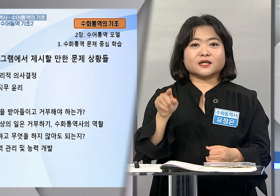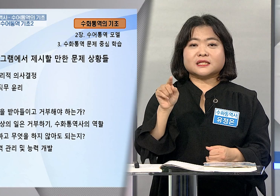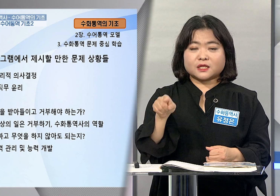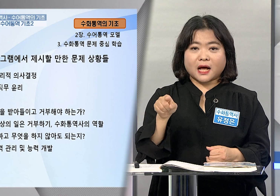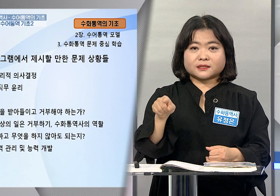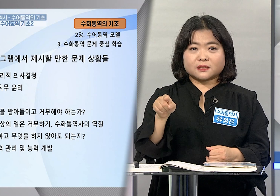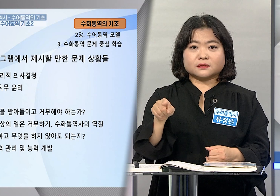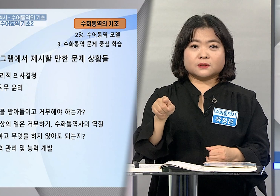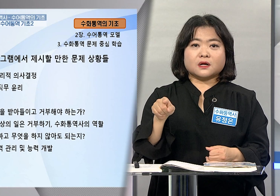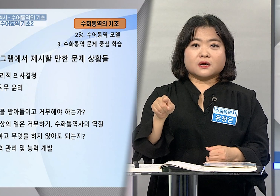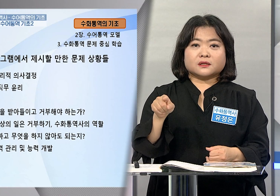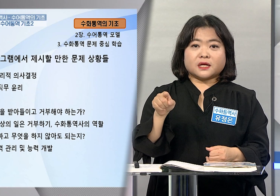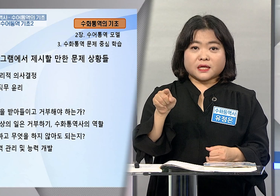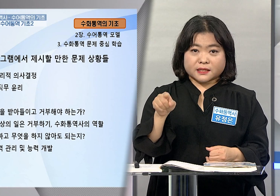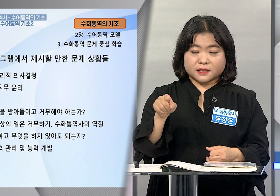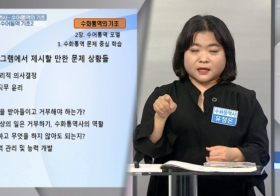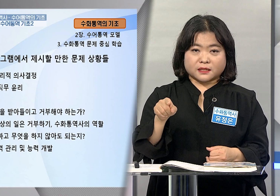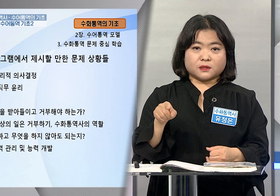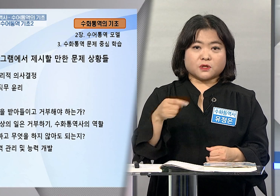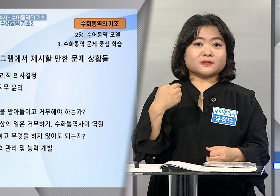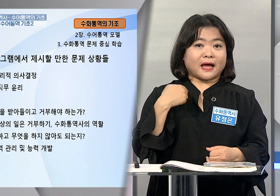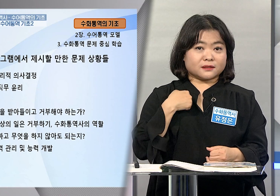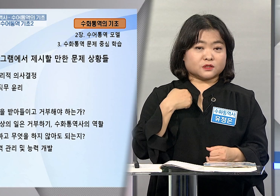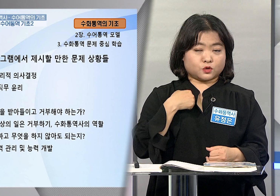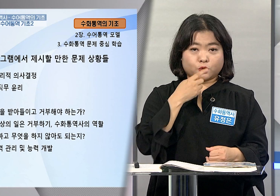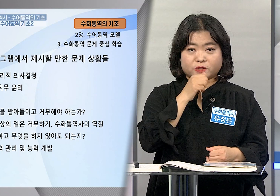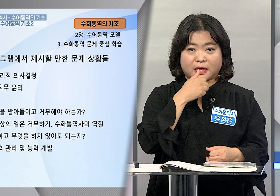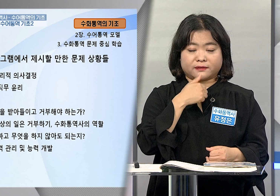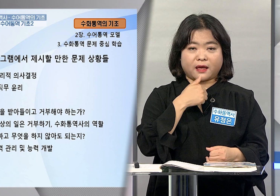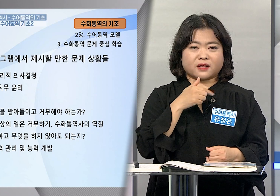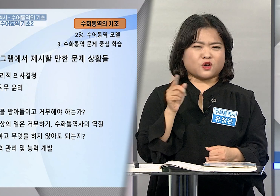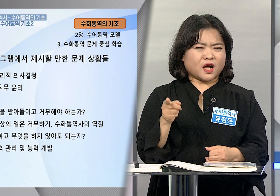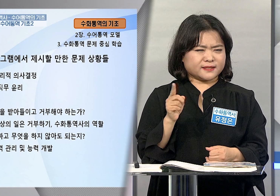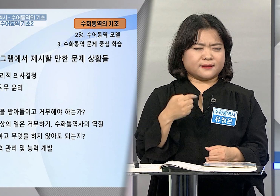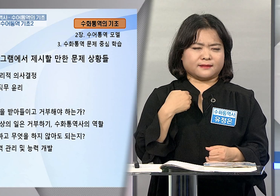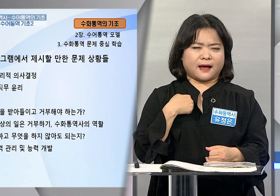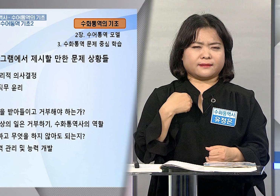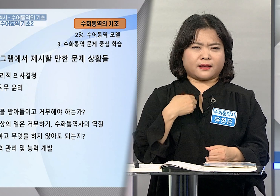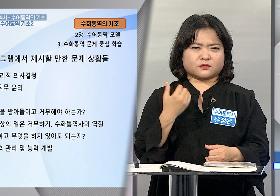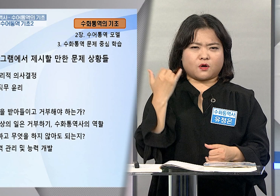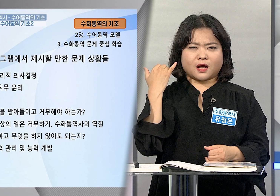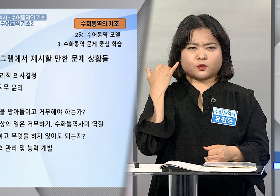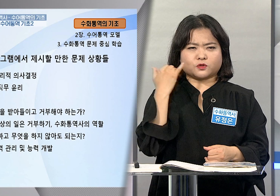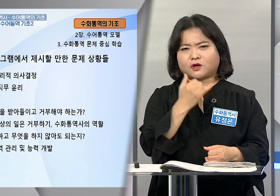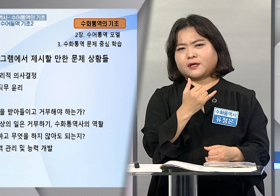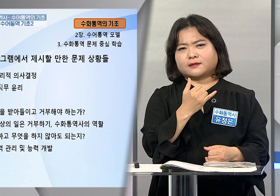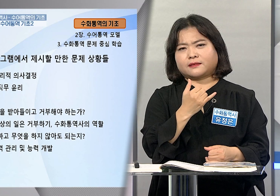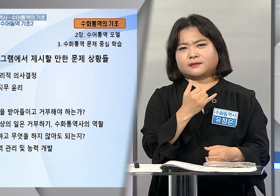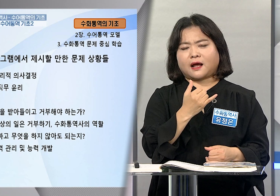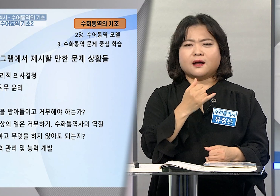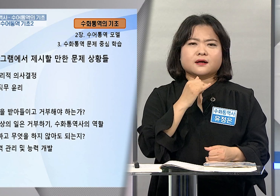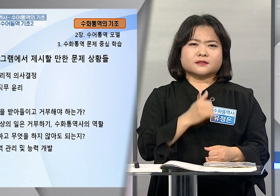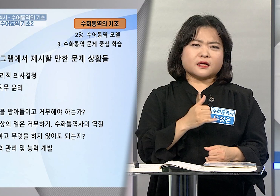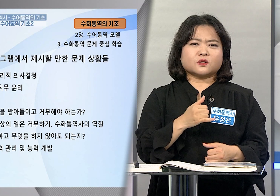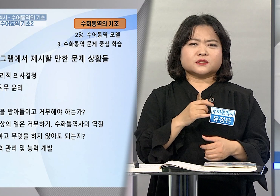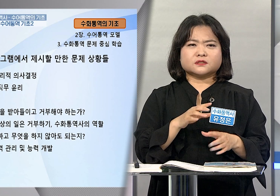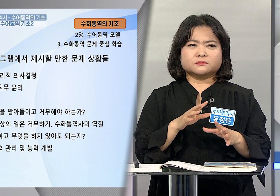이 학생을 가리키면서 통역사한테 저 학생이 나에 대해서 학교로 전화를 했다. 그래서 지금